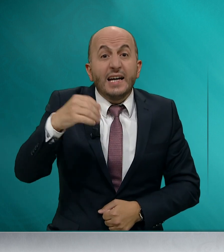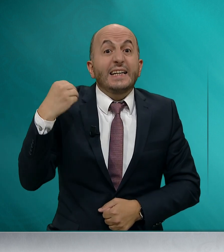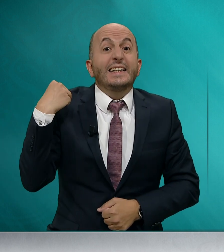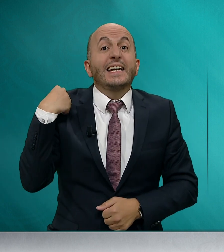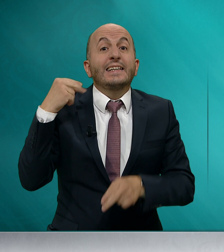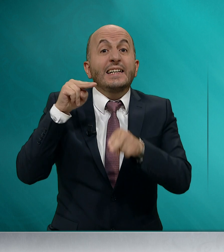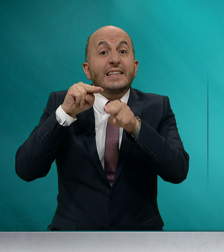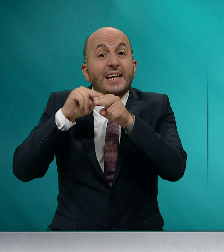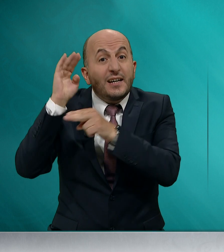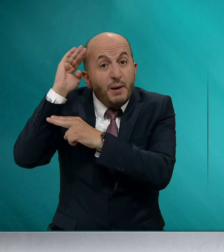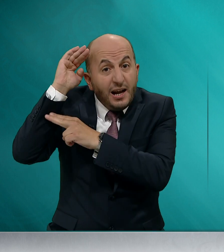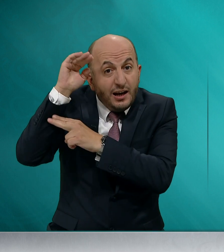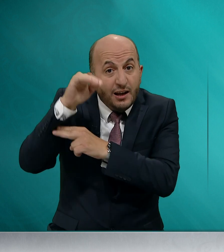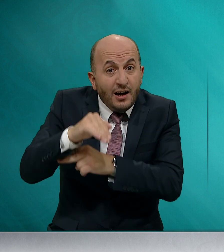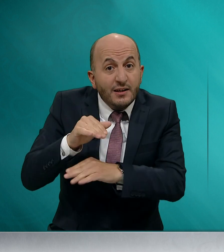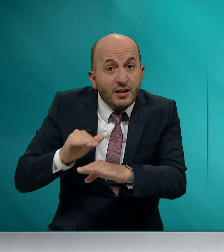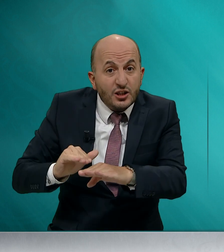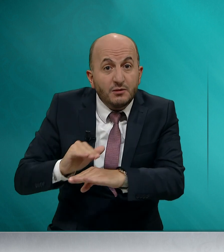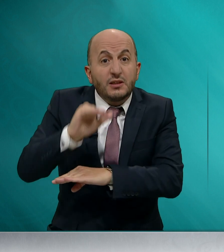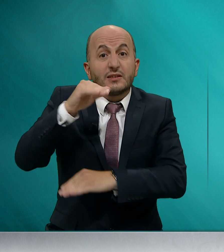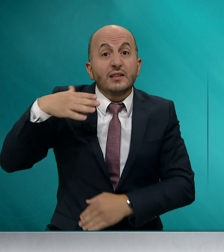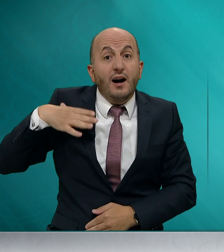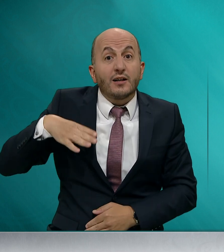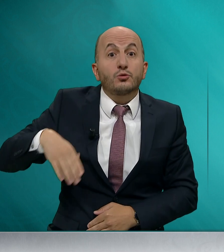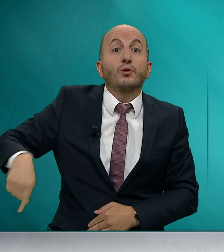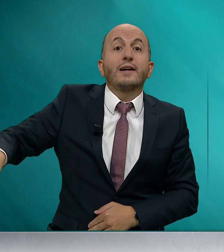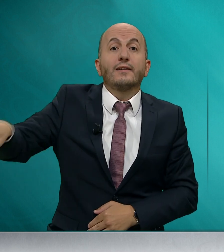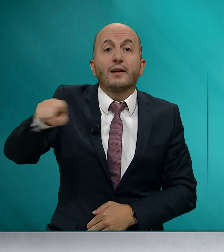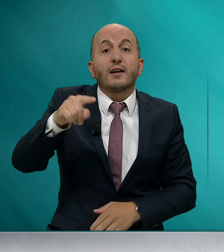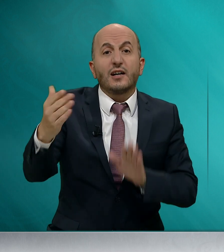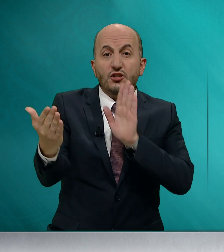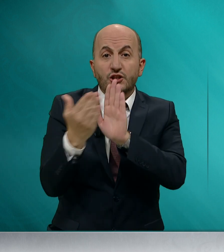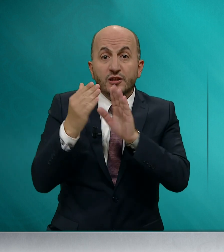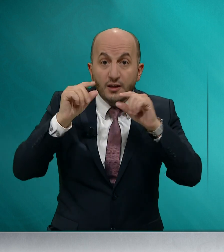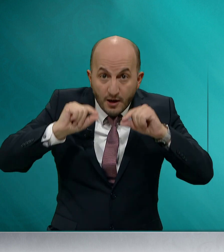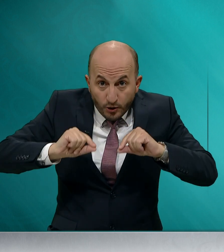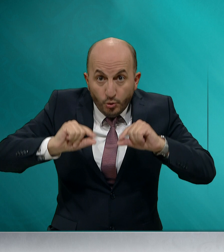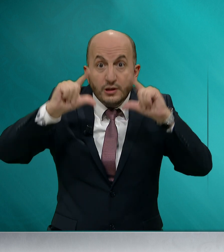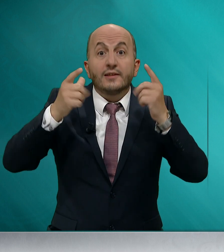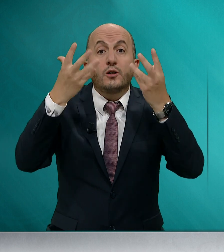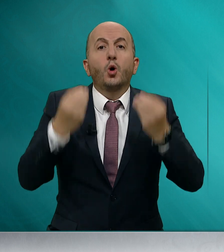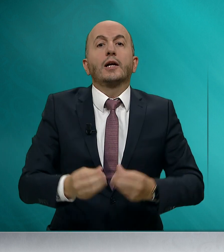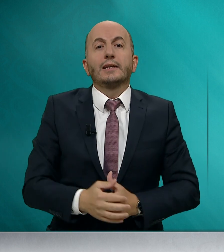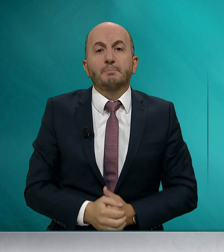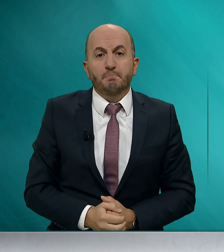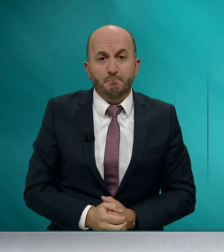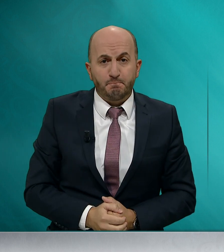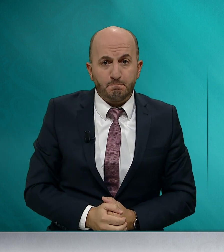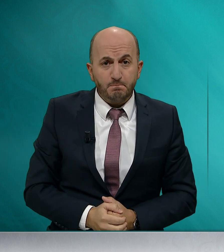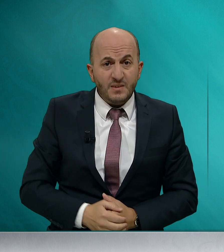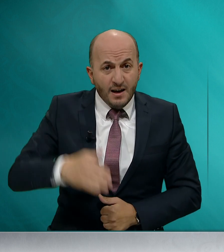coğrafyamızda yeni kerbelalar yaşanmasını arzulayanlara karşı uyanık olalım.